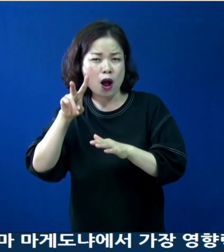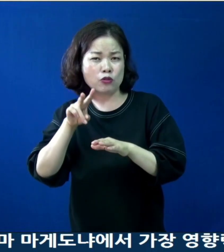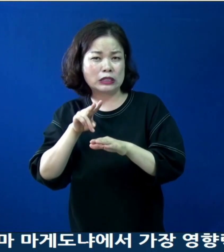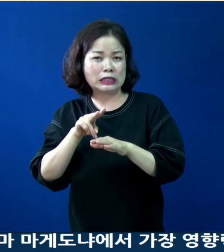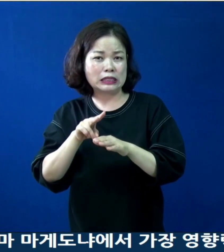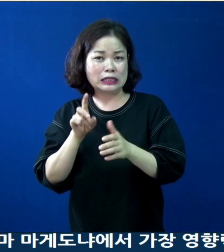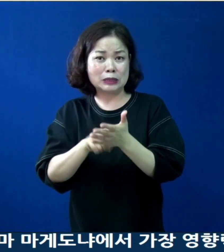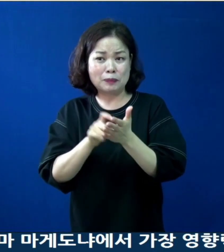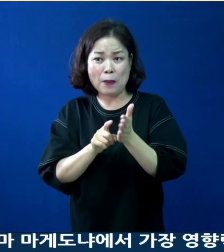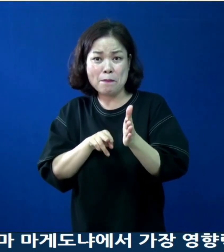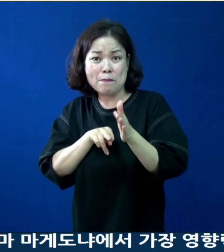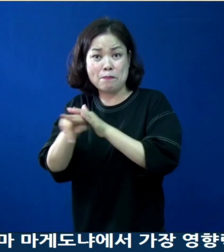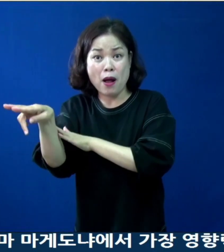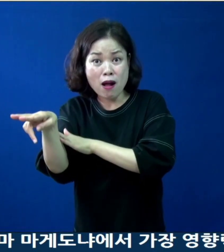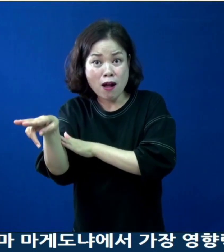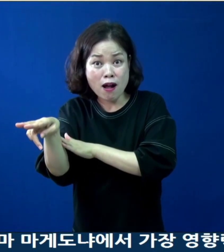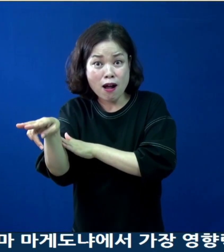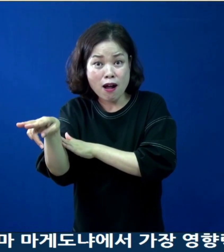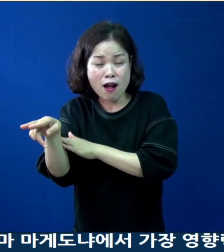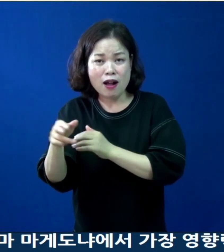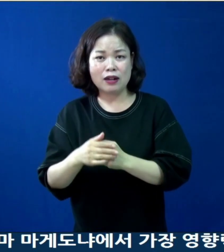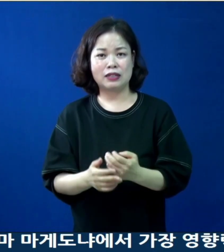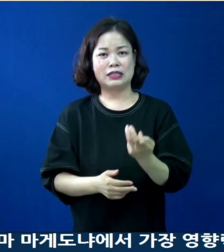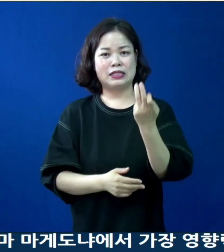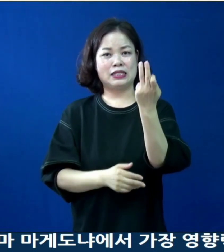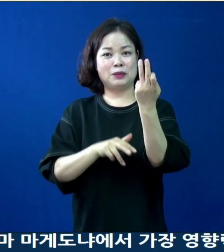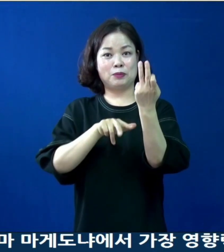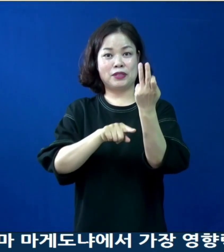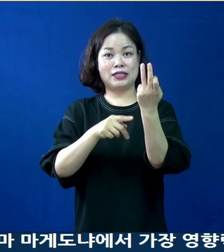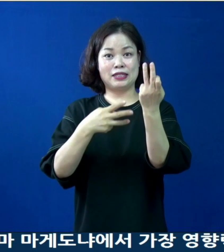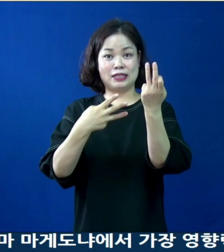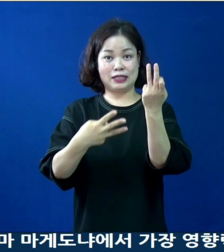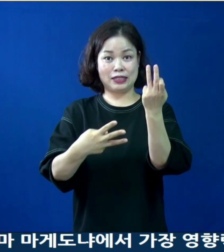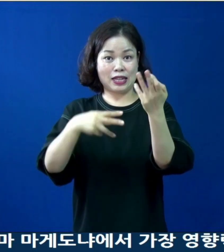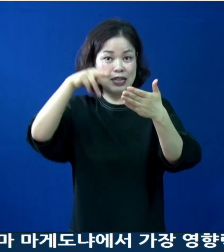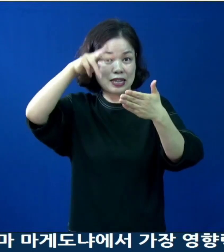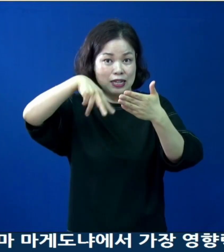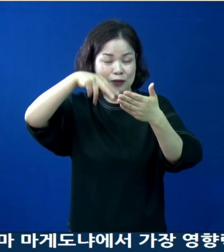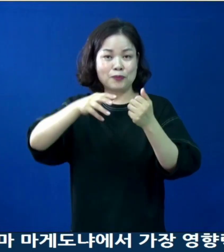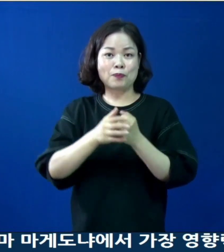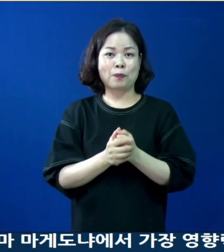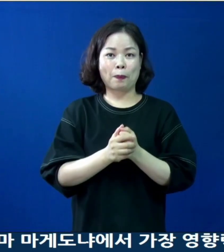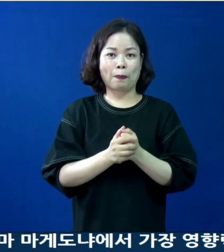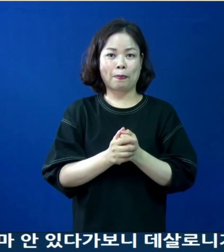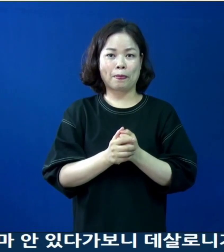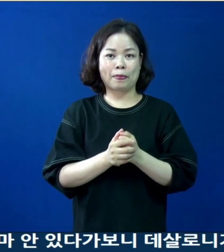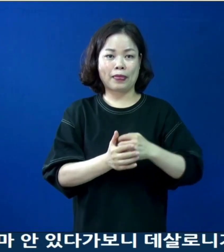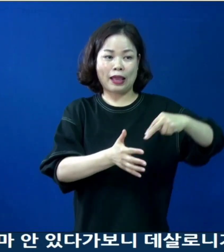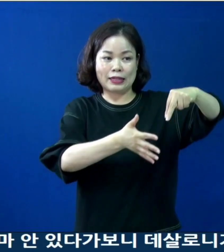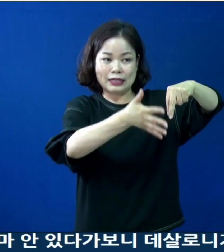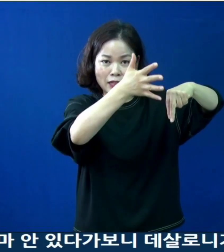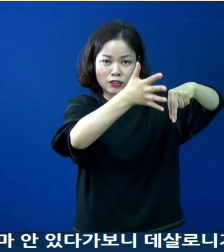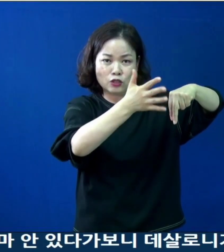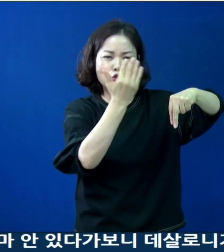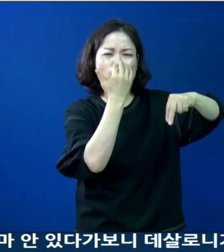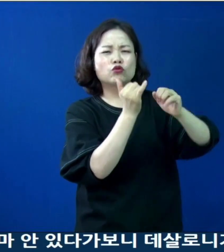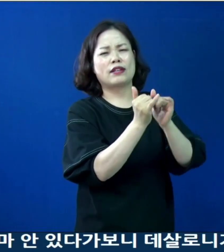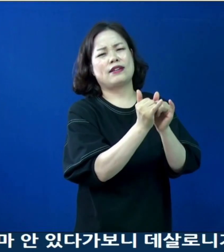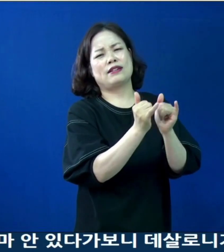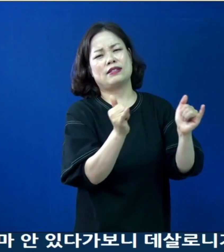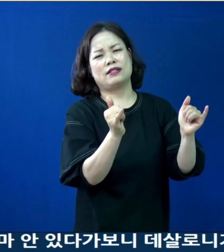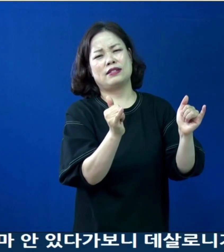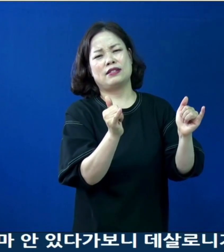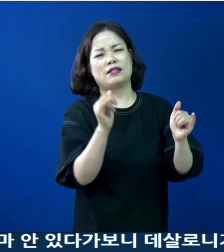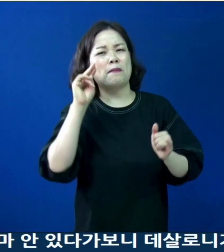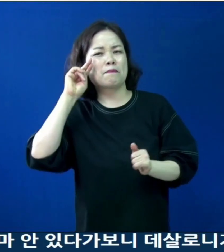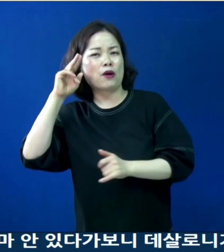피신을 하게 되는 겁니다. 자, 13절 읽으십시다. 시작. 데살로니가에 있는 유대인들은